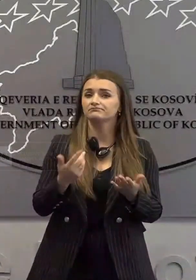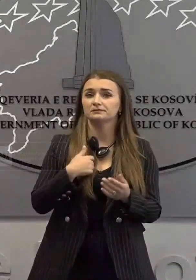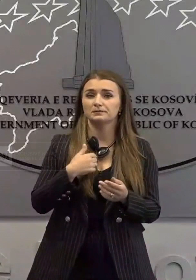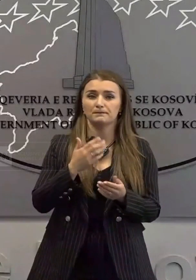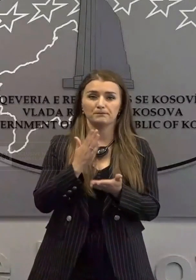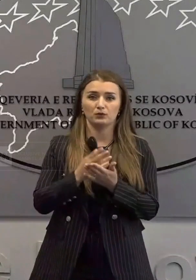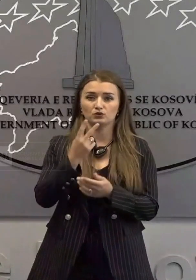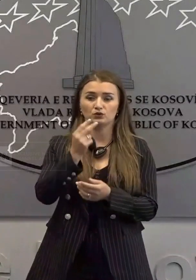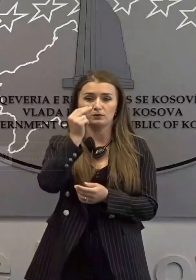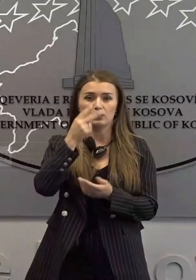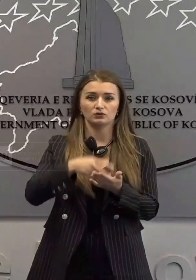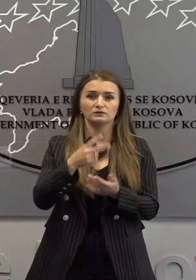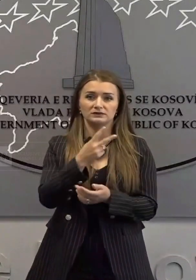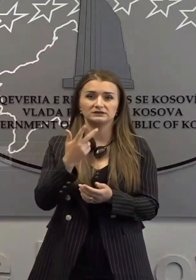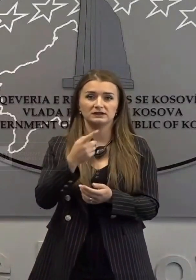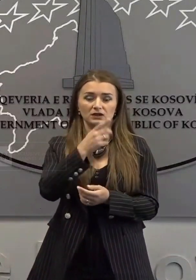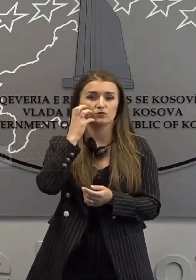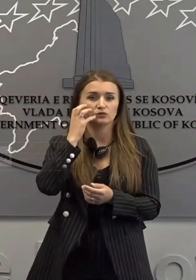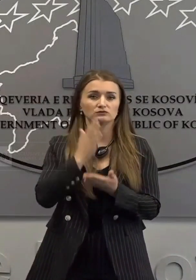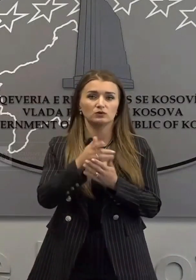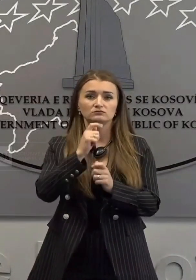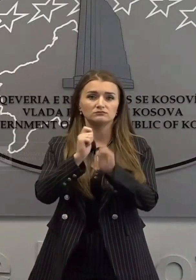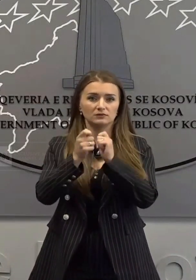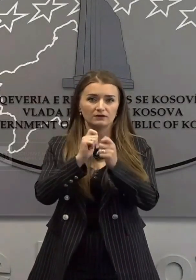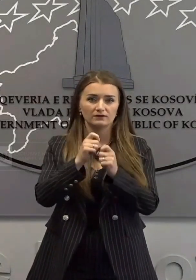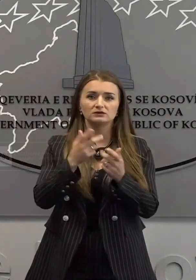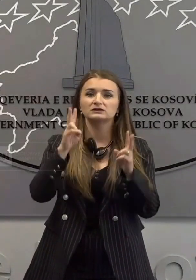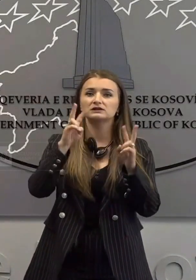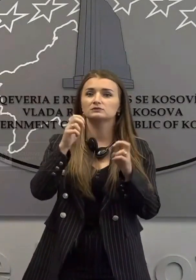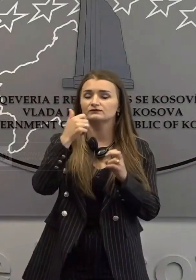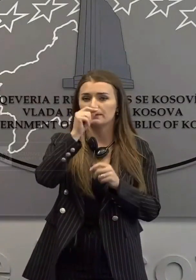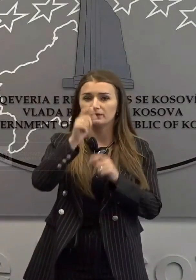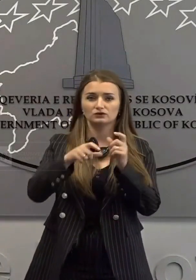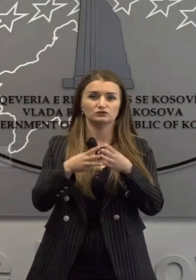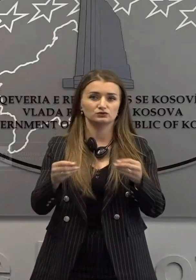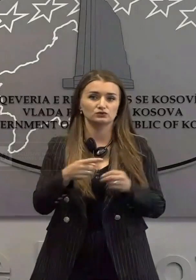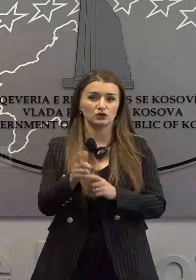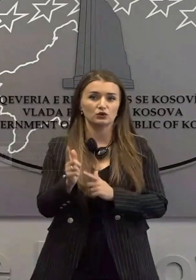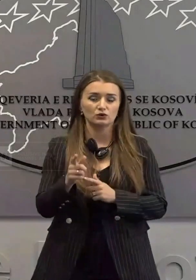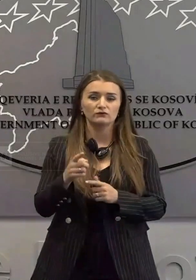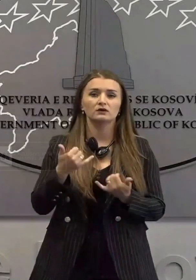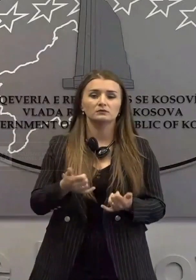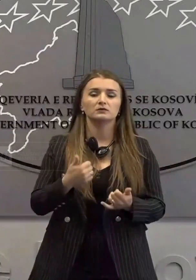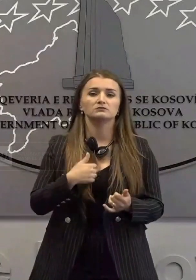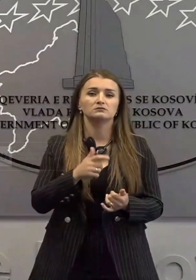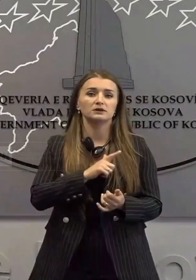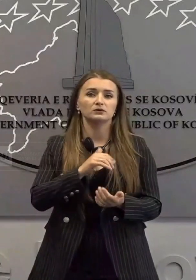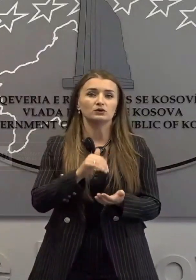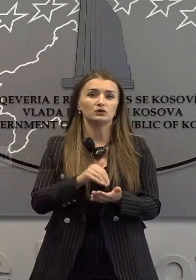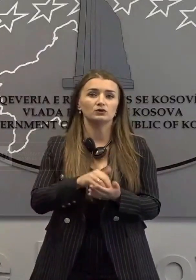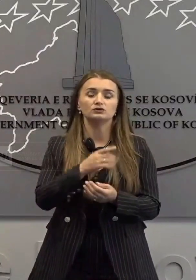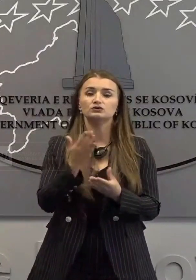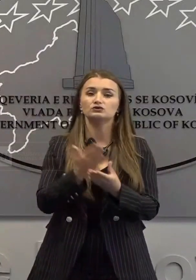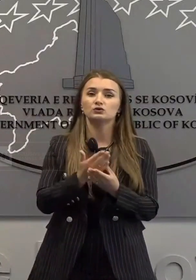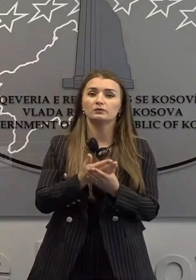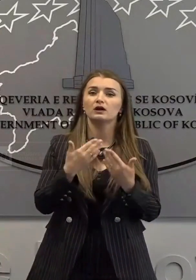me 2 maj 2023, për çështjen e të zhdukurve gjatë luftës, ende nuk po hapen arkivat dosjet e krimeve